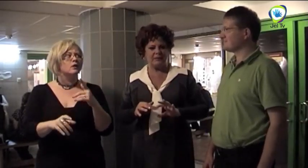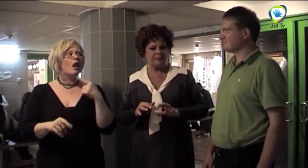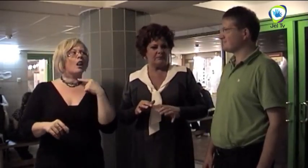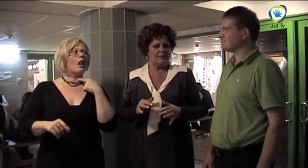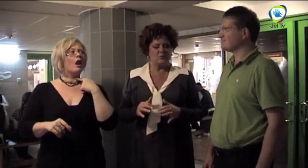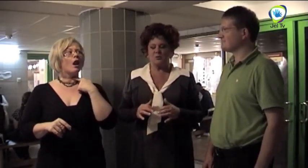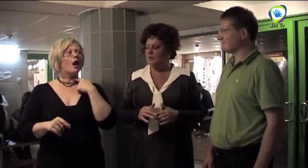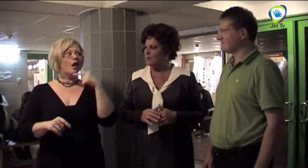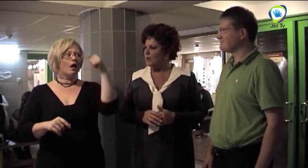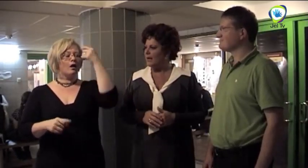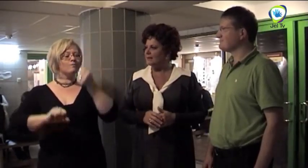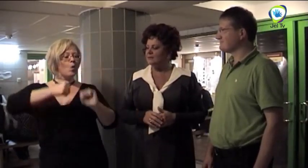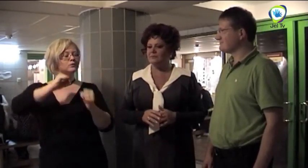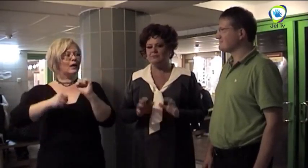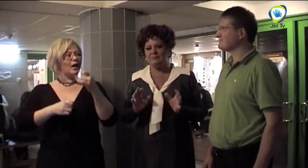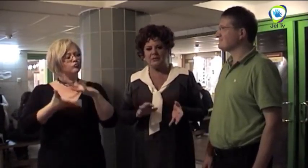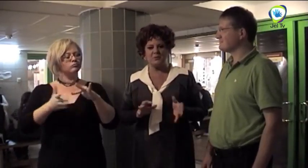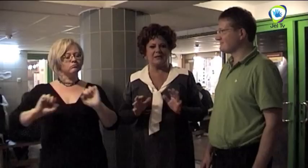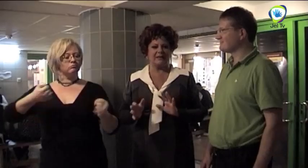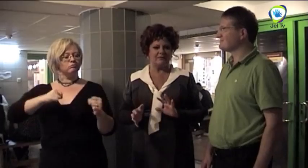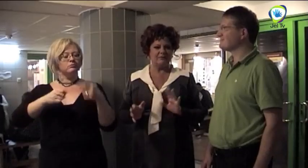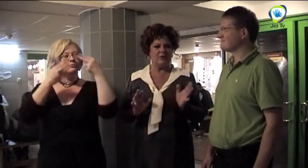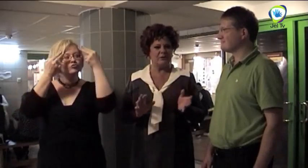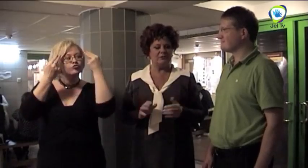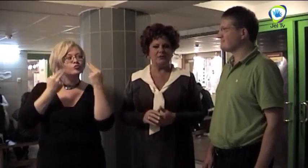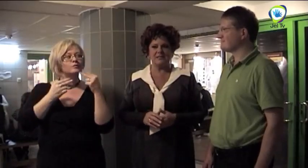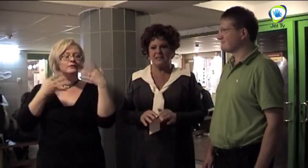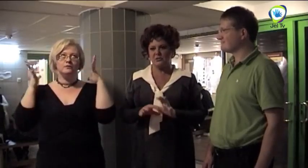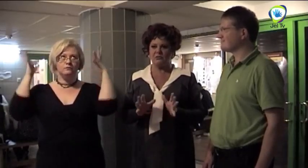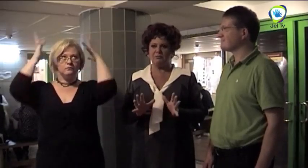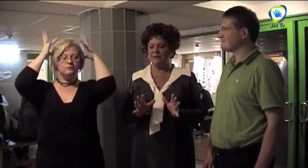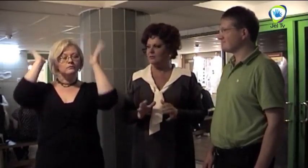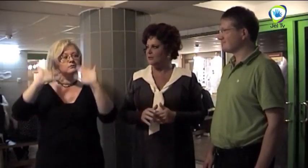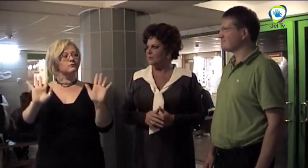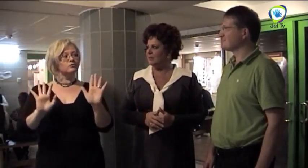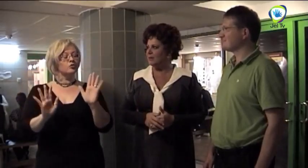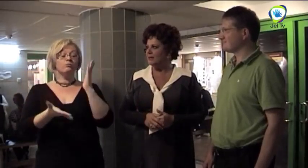beénekel, bemozogja magát, besminkel, hajat fölteszi, és